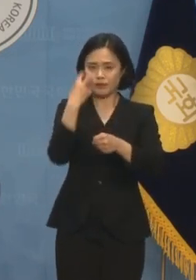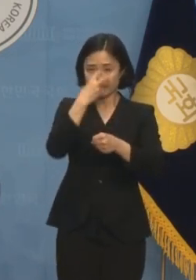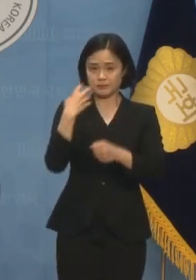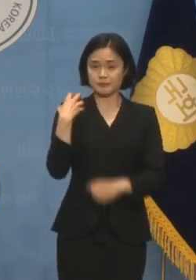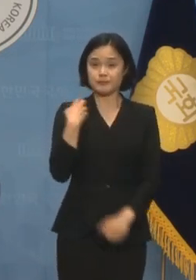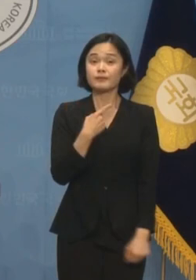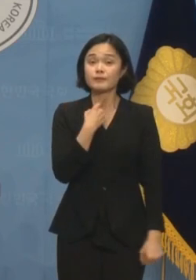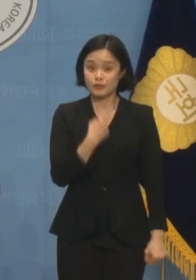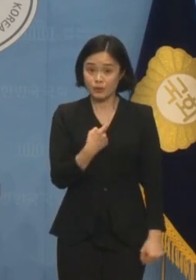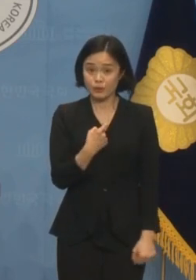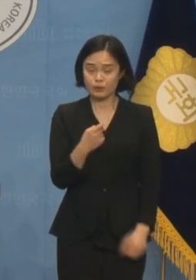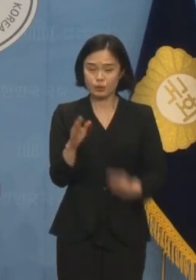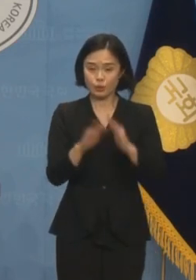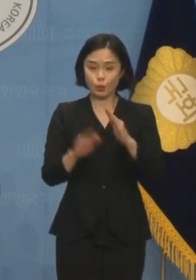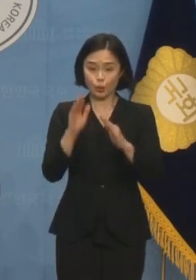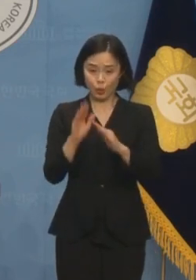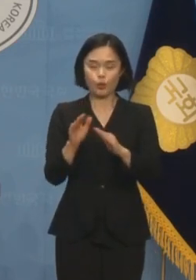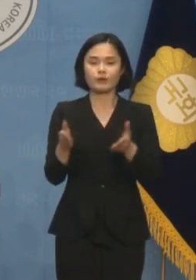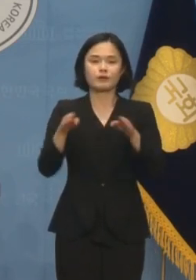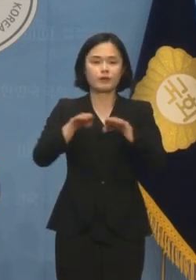공공기관 감사국장입니다.